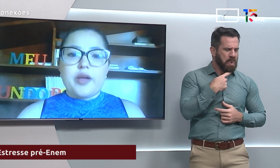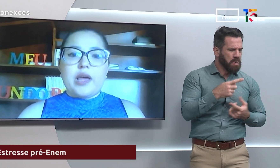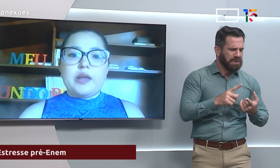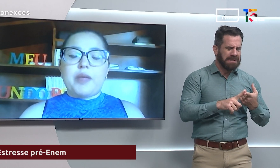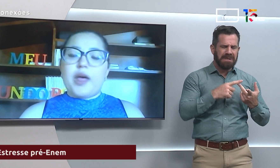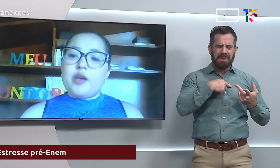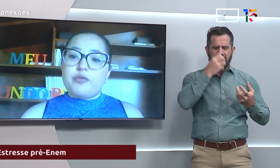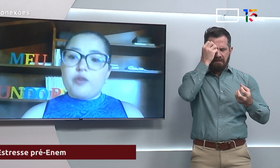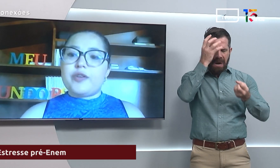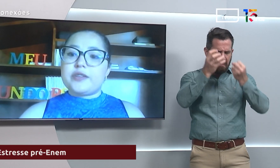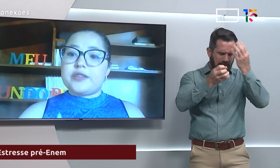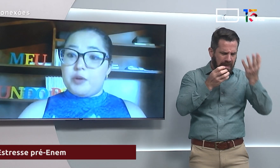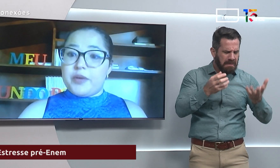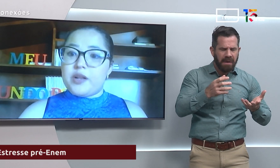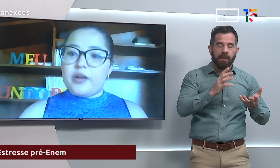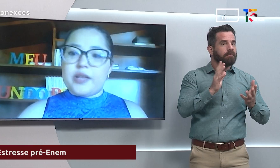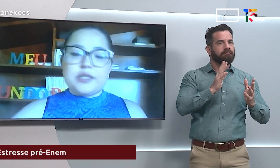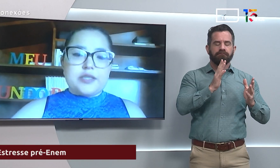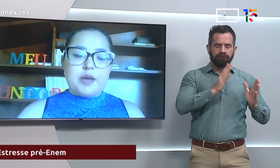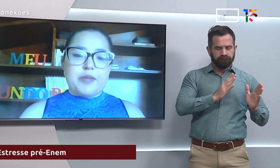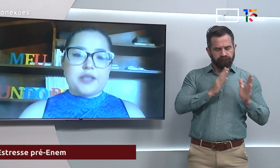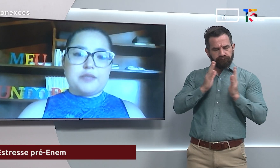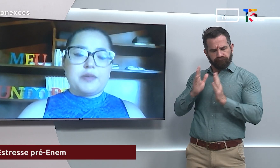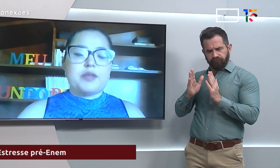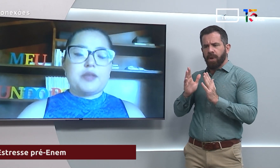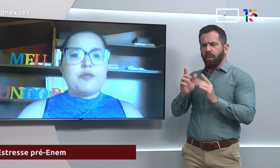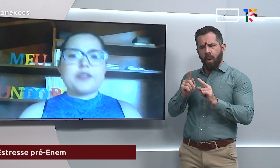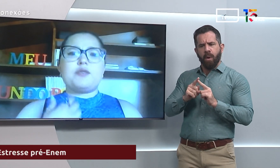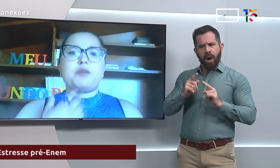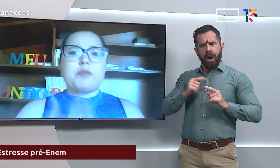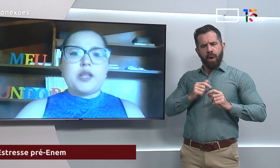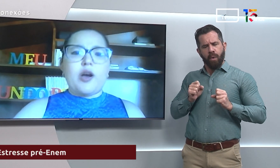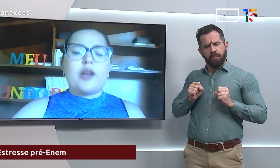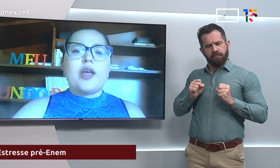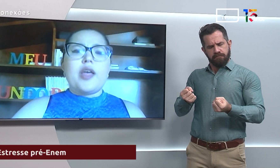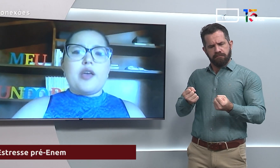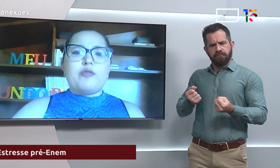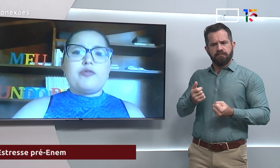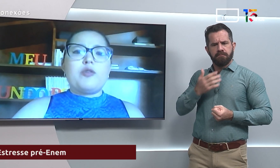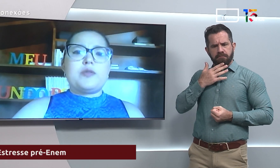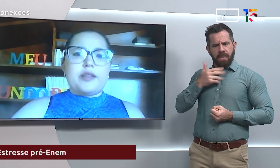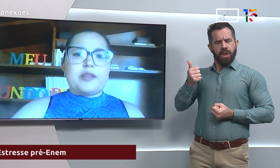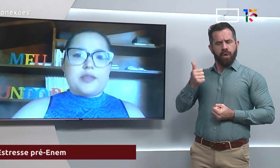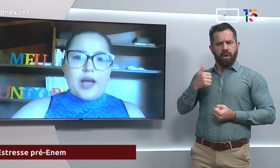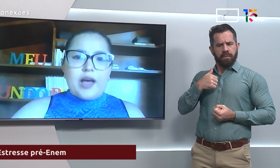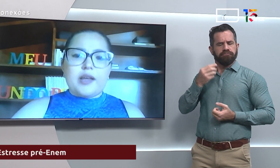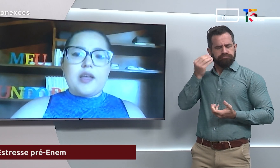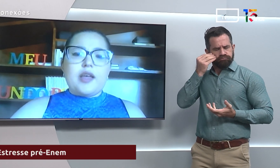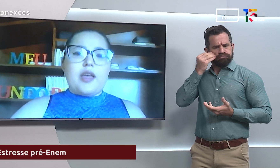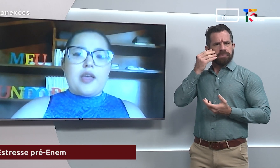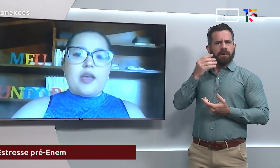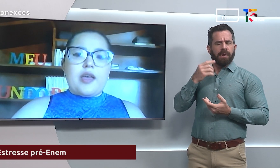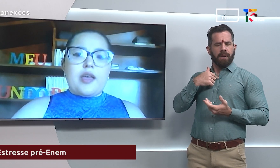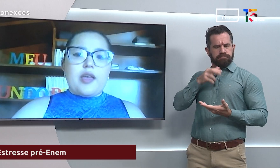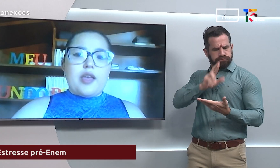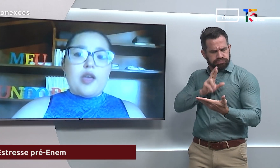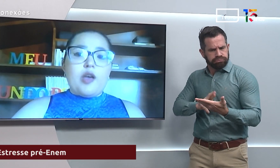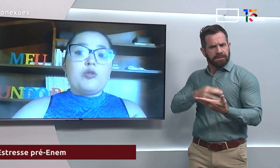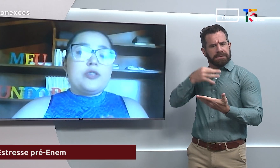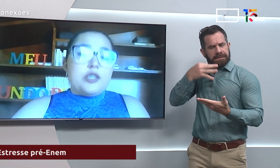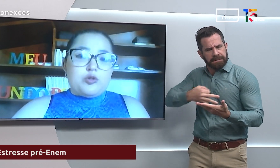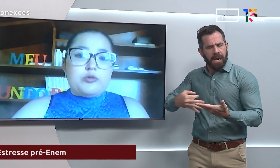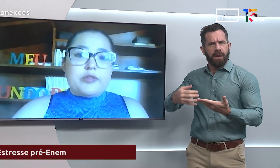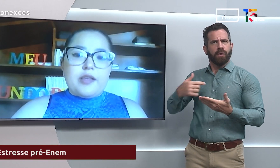tudo. É lembrar, eu vou fazer o meu melhor, é dizer para si mesmo, vou fazer o meu melhor, eu vou tentar.